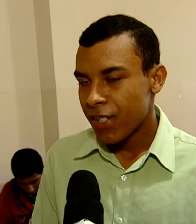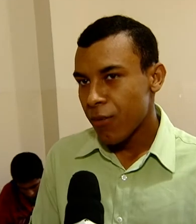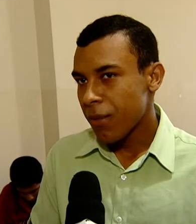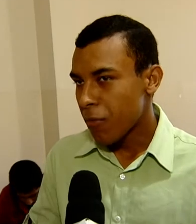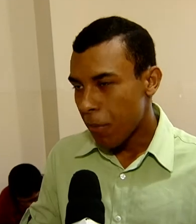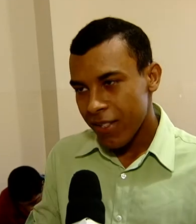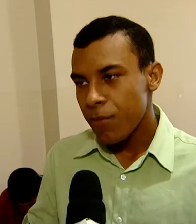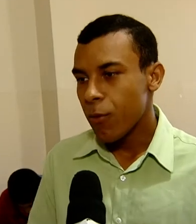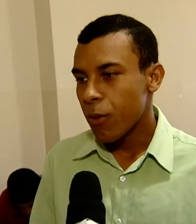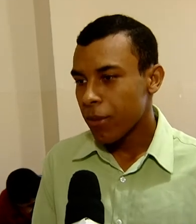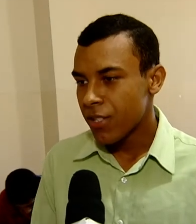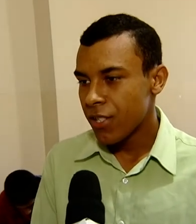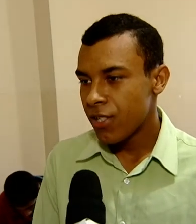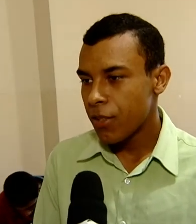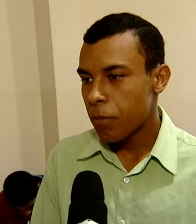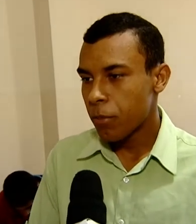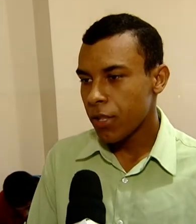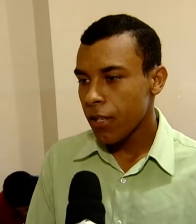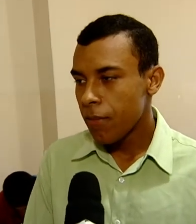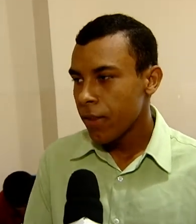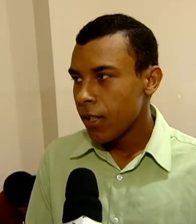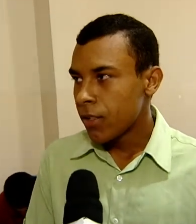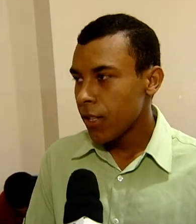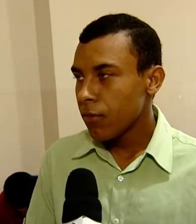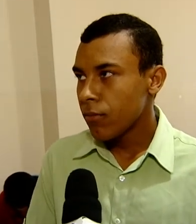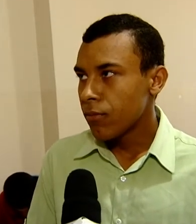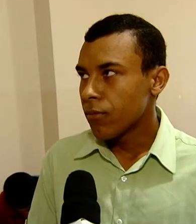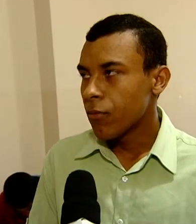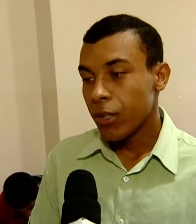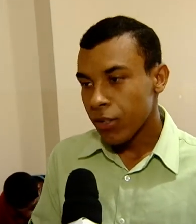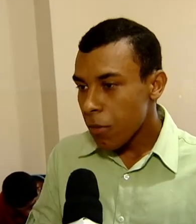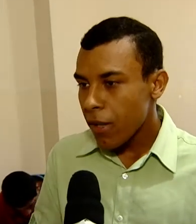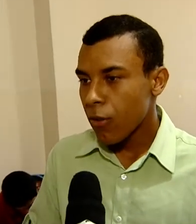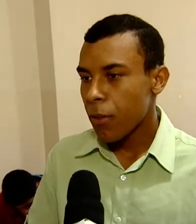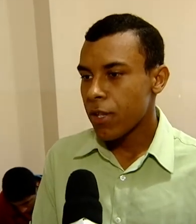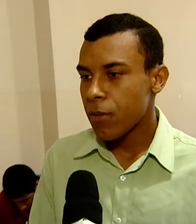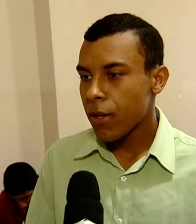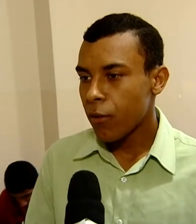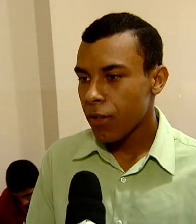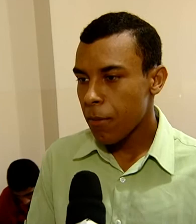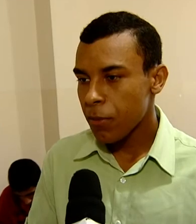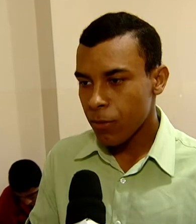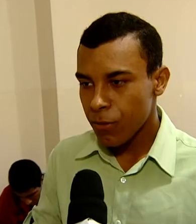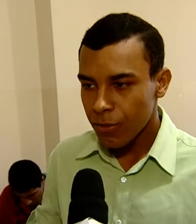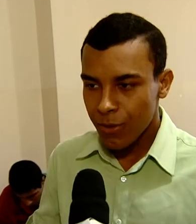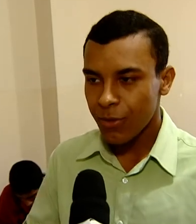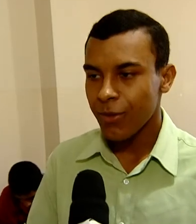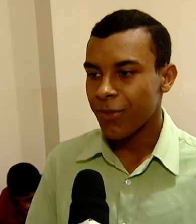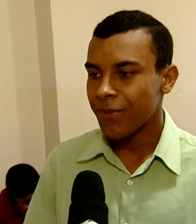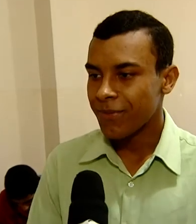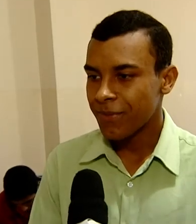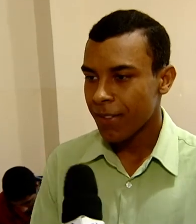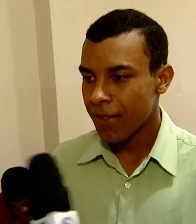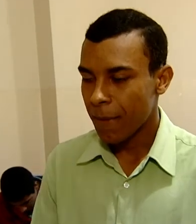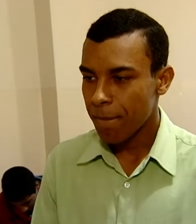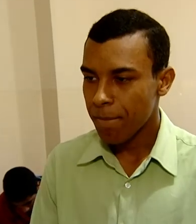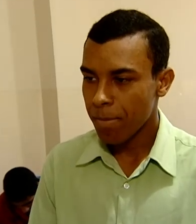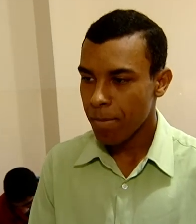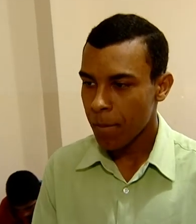ter uma base boa para a gente poder ter uma nota maior, uma média maior, ficar mais próximo do nosso sonho. Mesmo